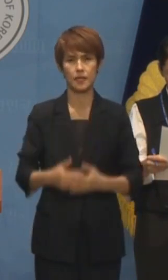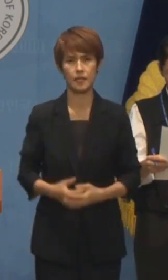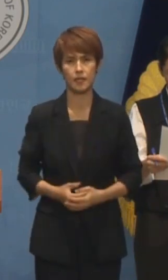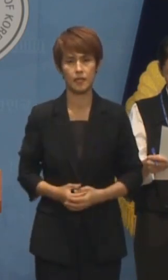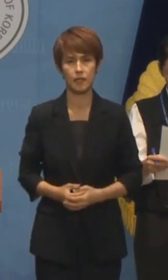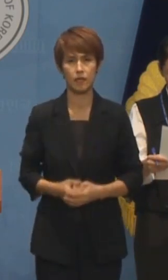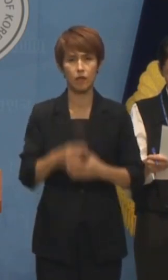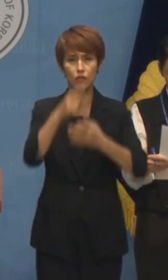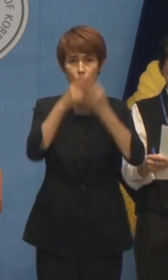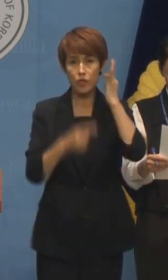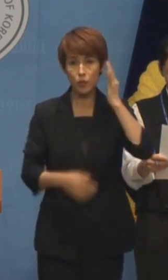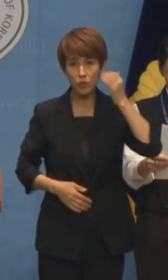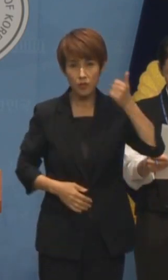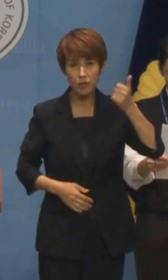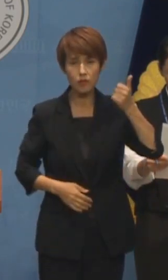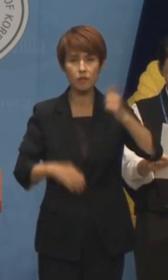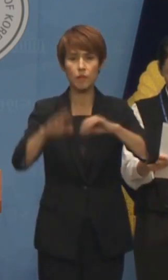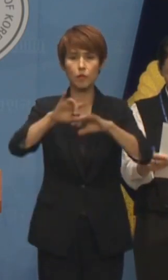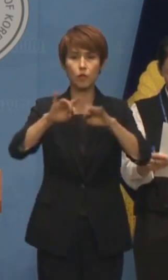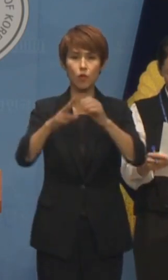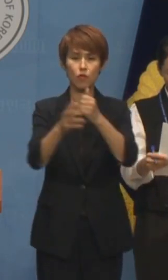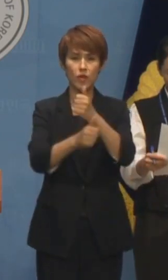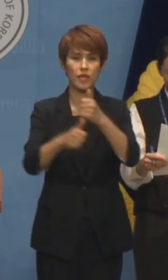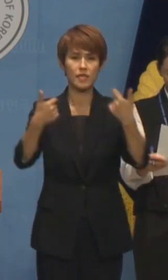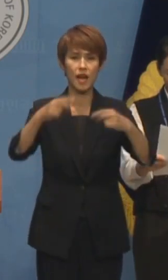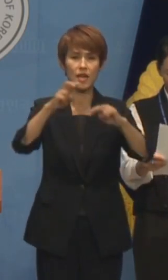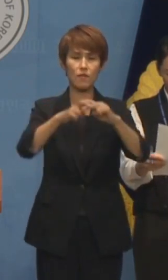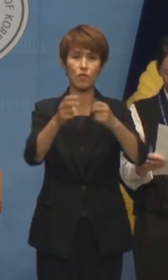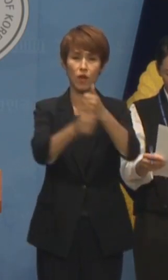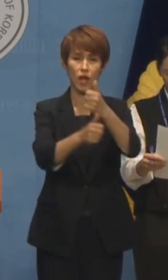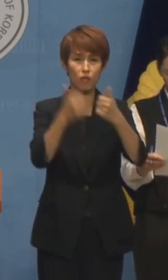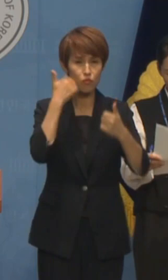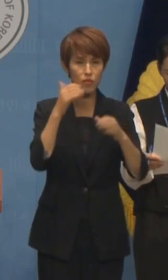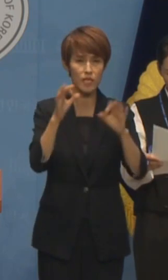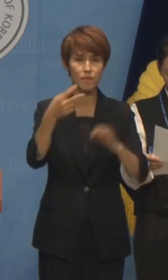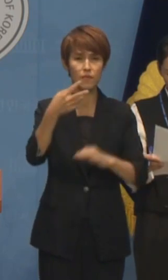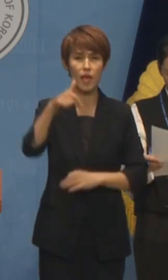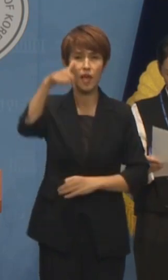또한 윤석열 대통령은 방통위 상임위원으로 김태규